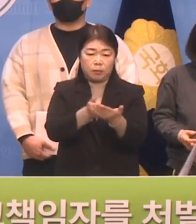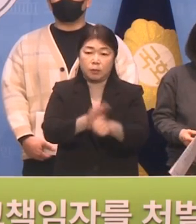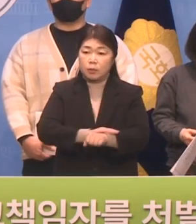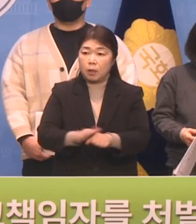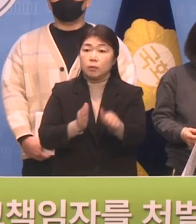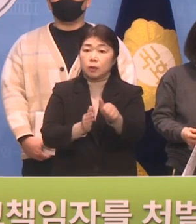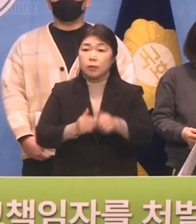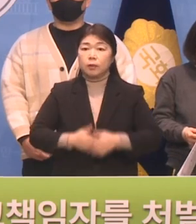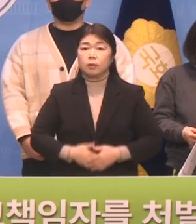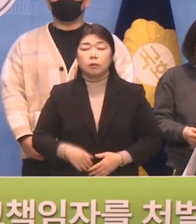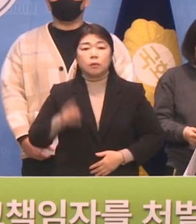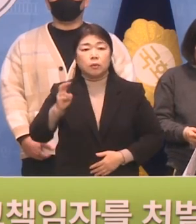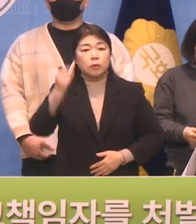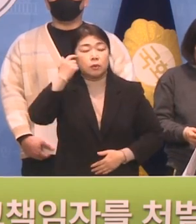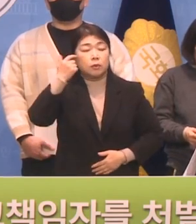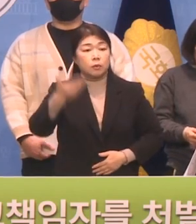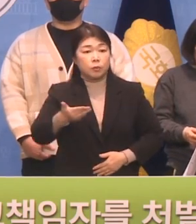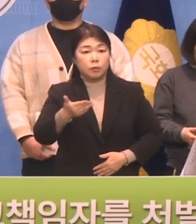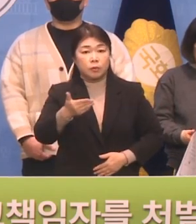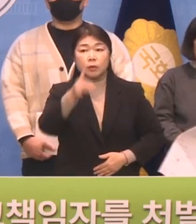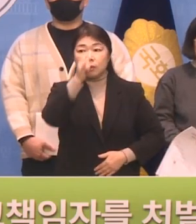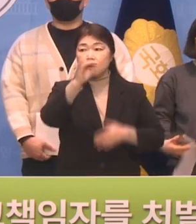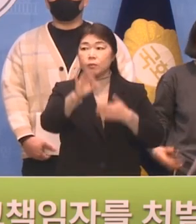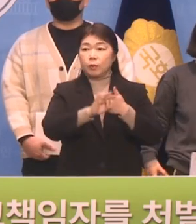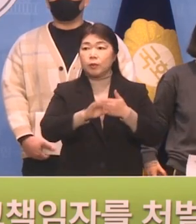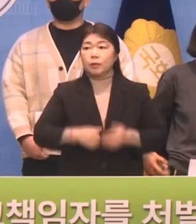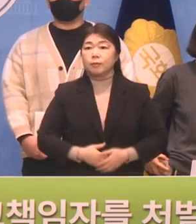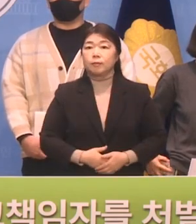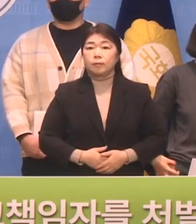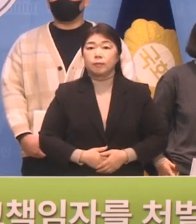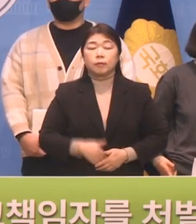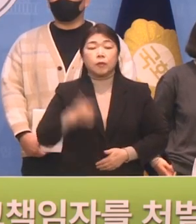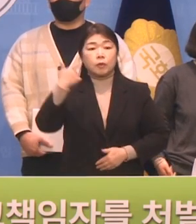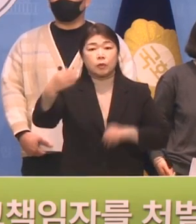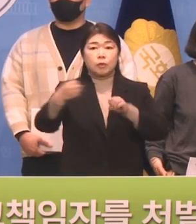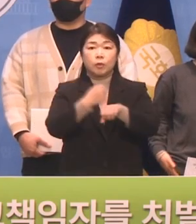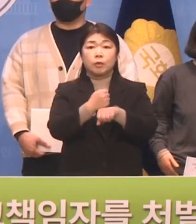부탁드리고요. 혹시 질문 내용 있으면 질문을 받고